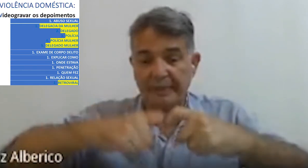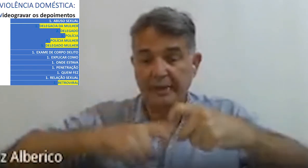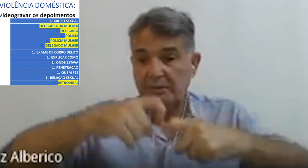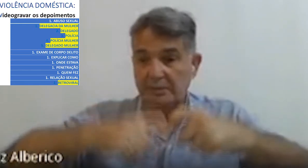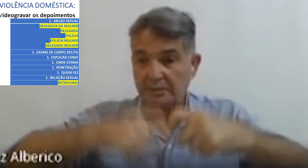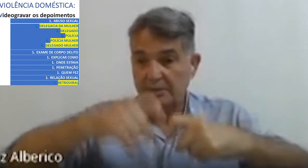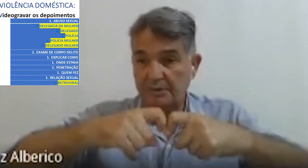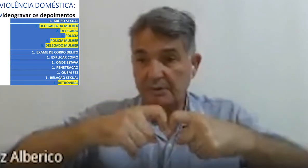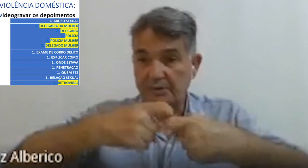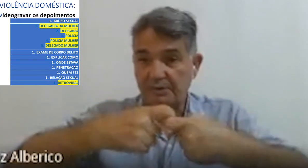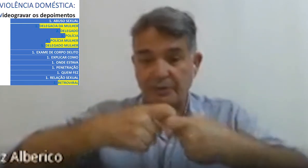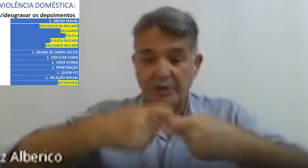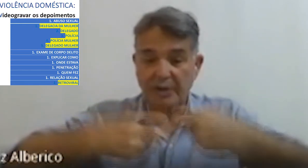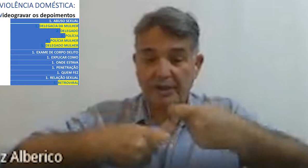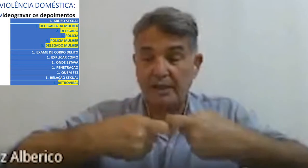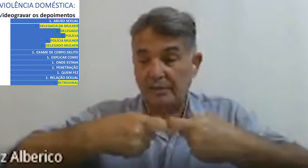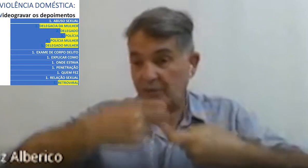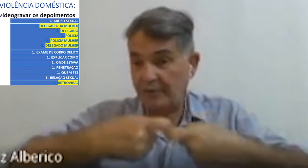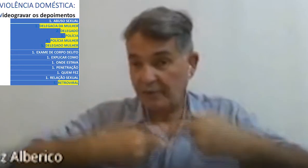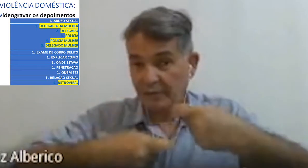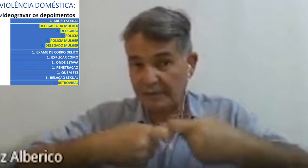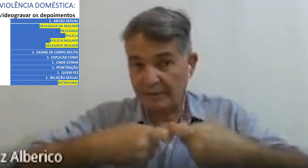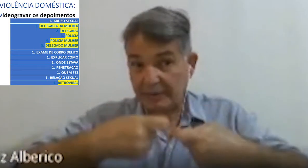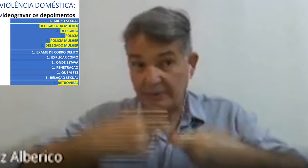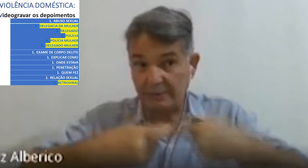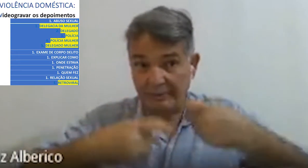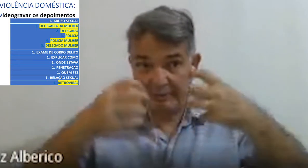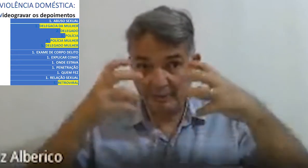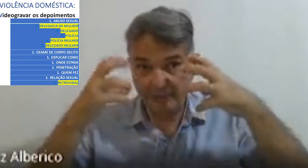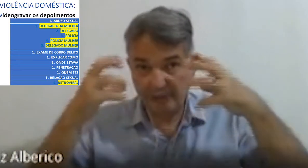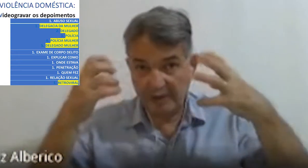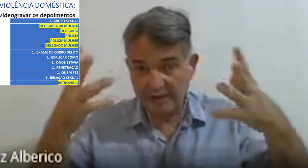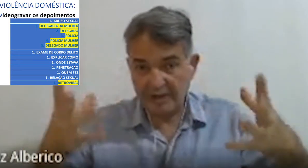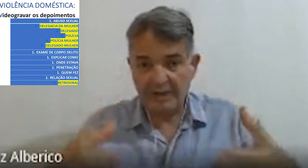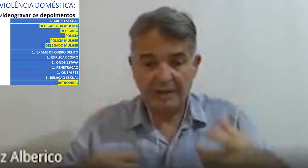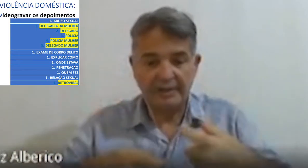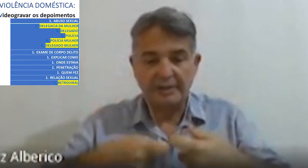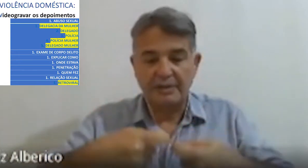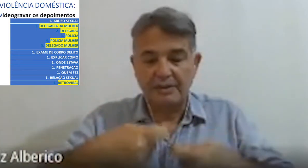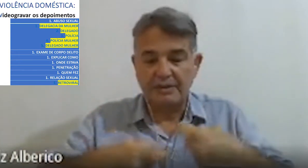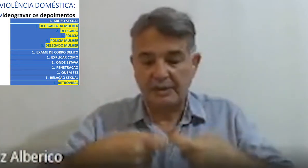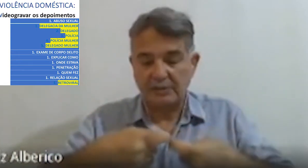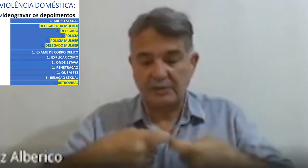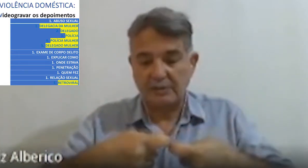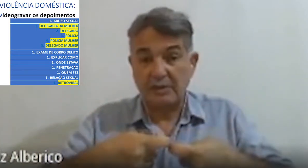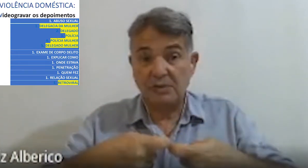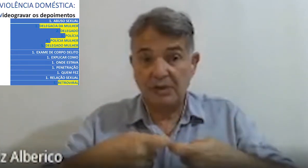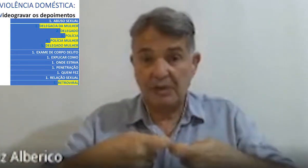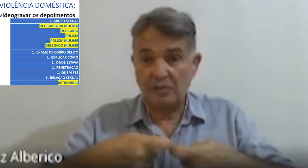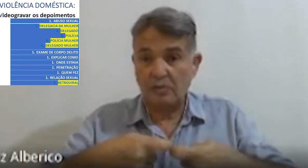não. Então, por quê? Então, só para vocês entenderem sexo. Não se esqueçam